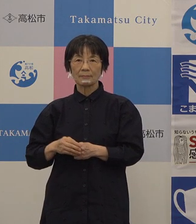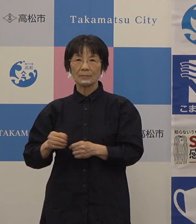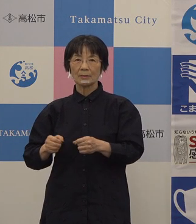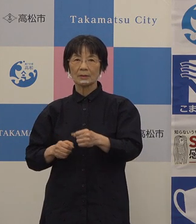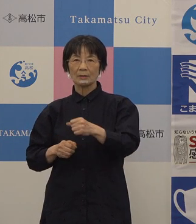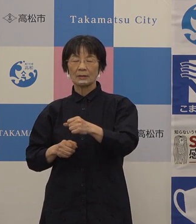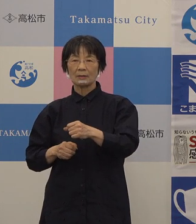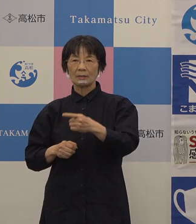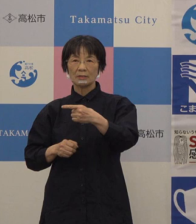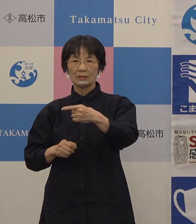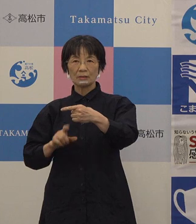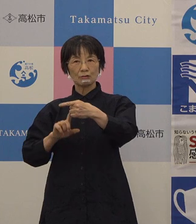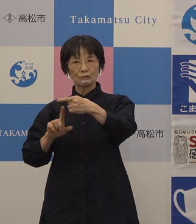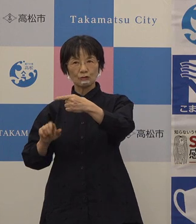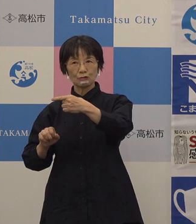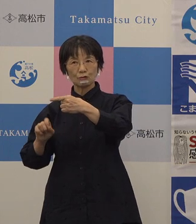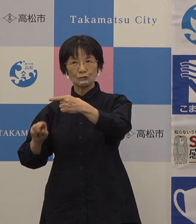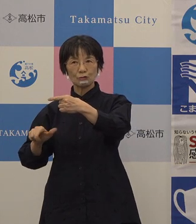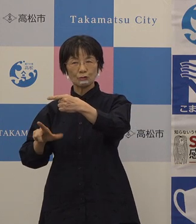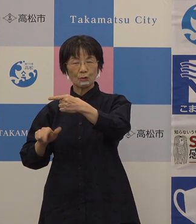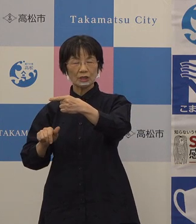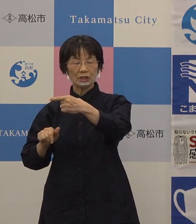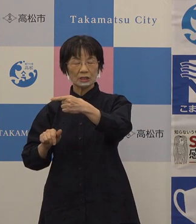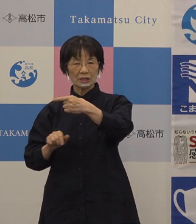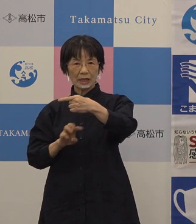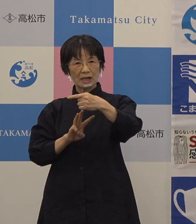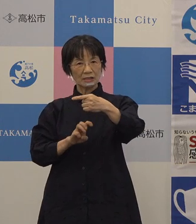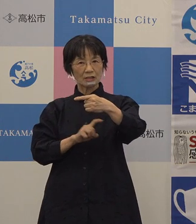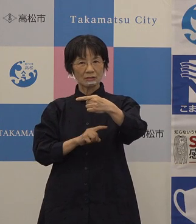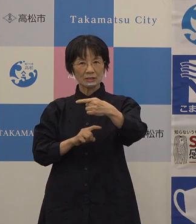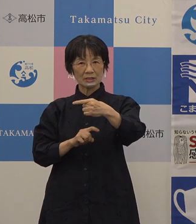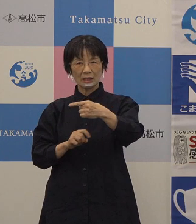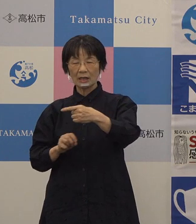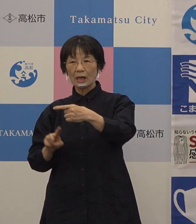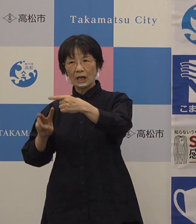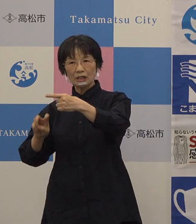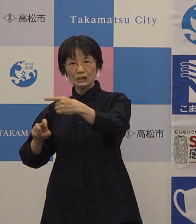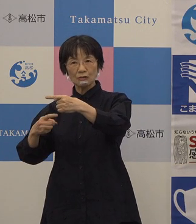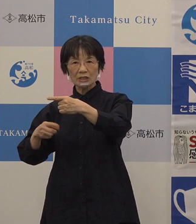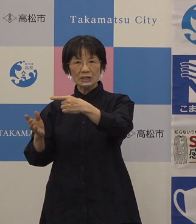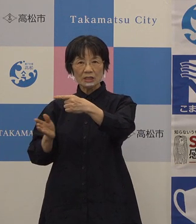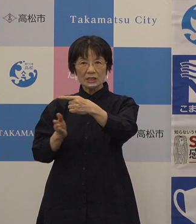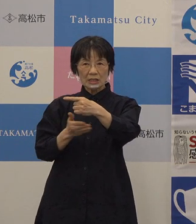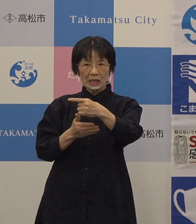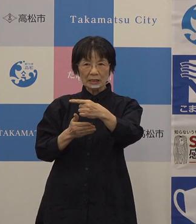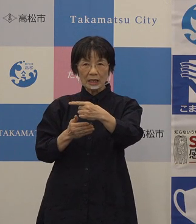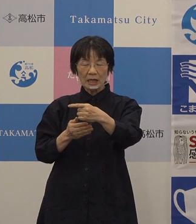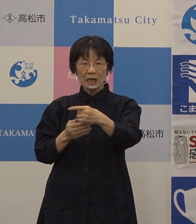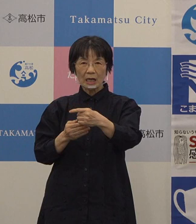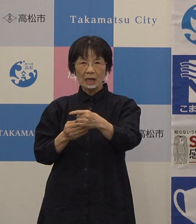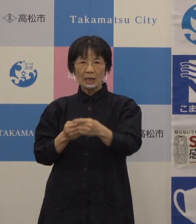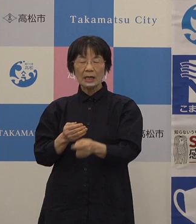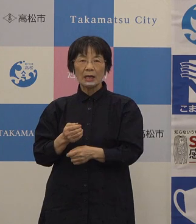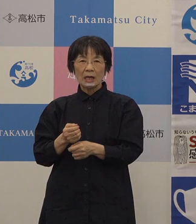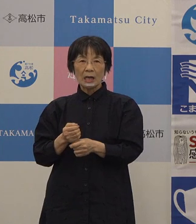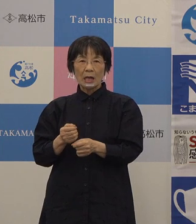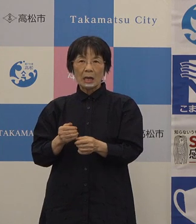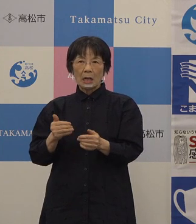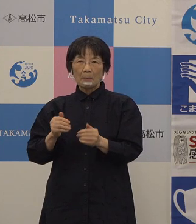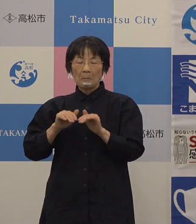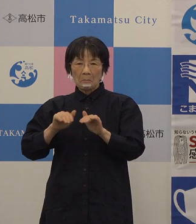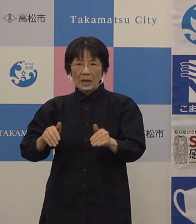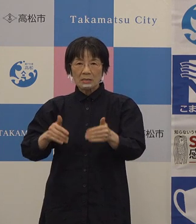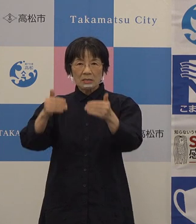月15日31日といいますと、1月21日から本市におきまして、地域としてまん延防止等重点措置